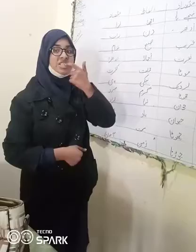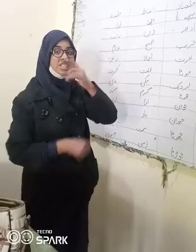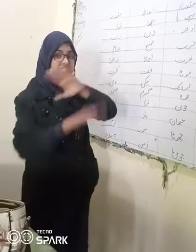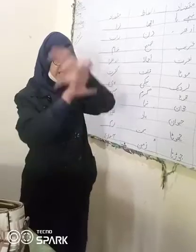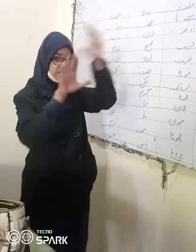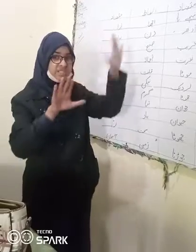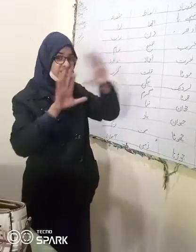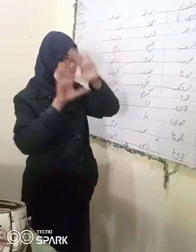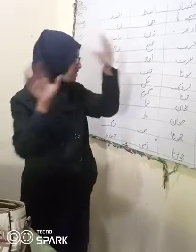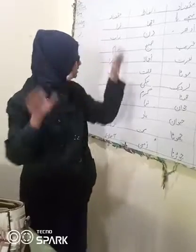उजाला